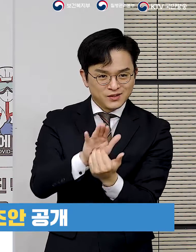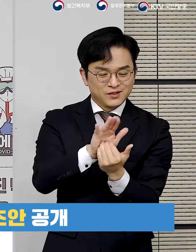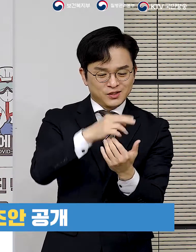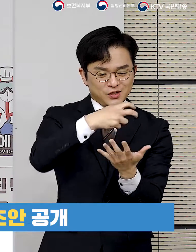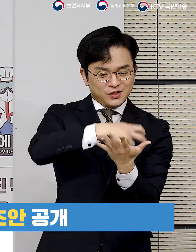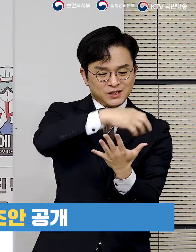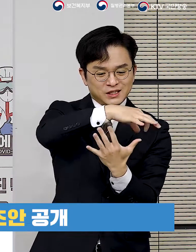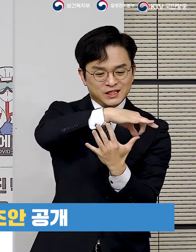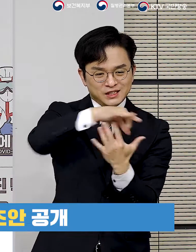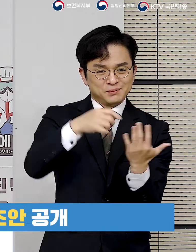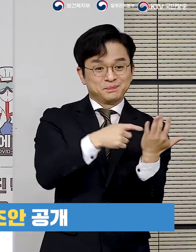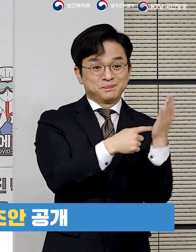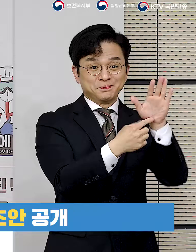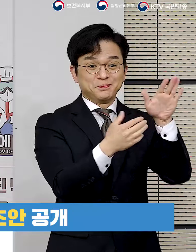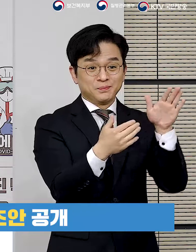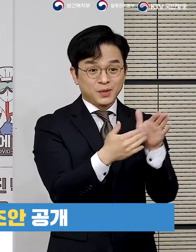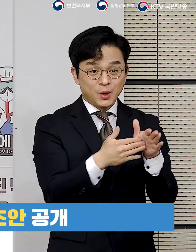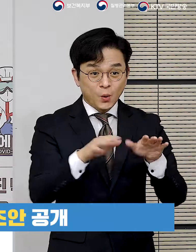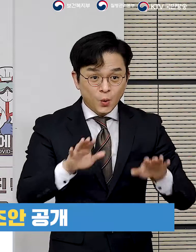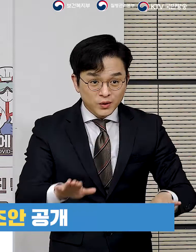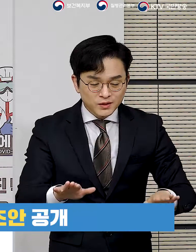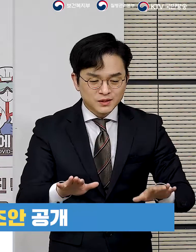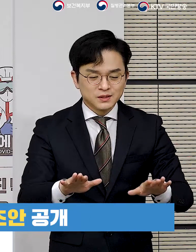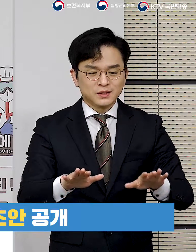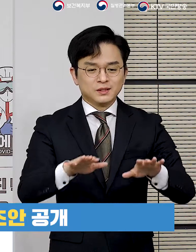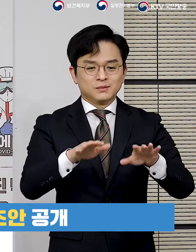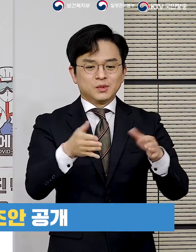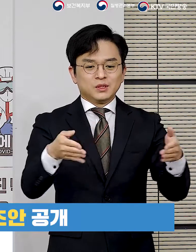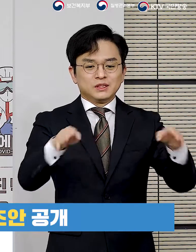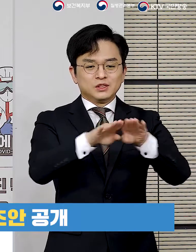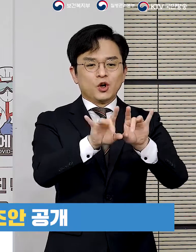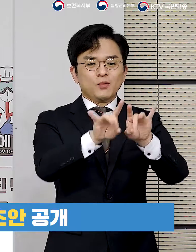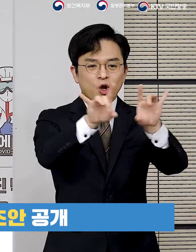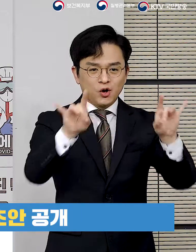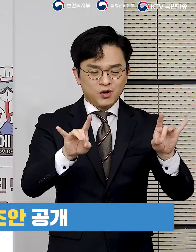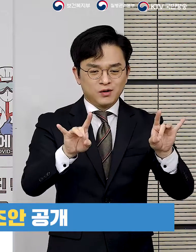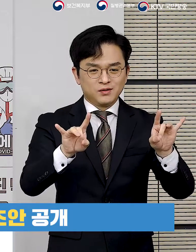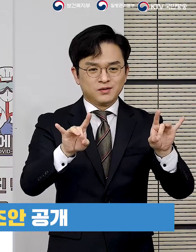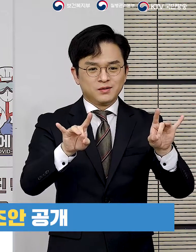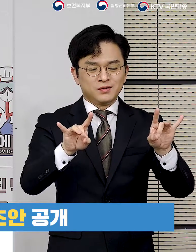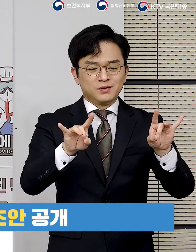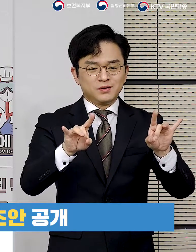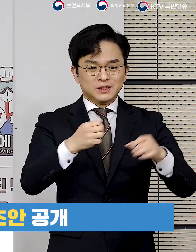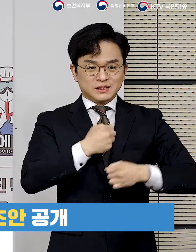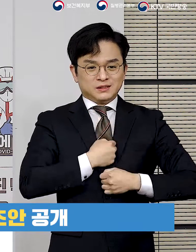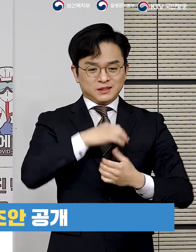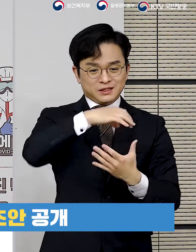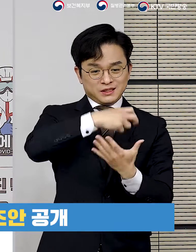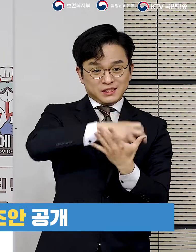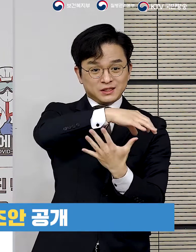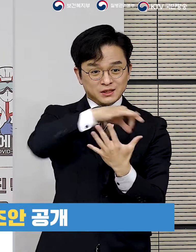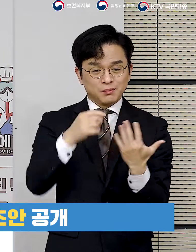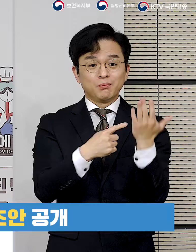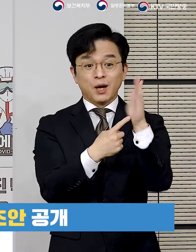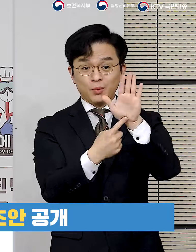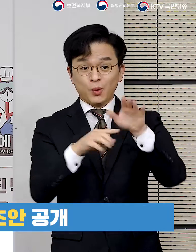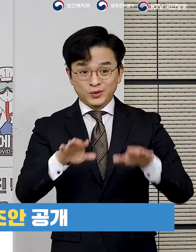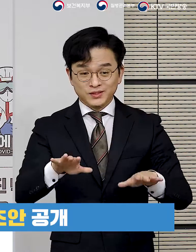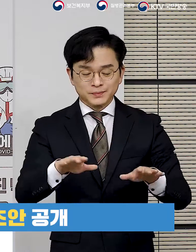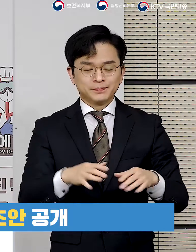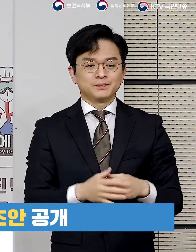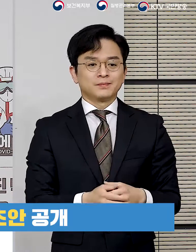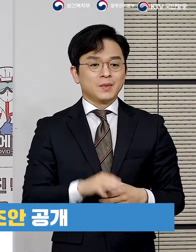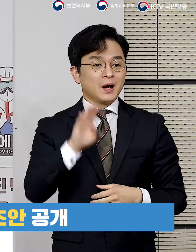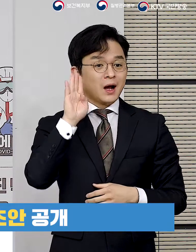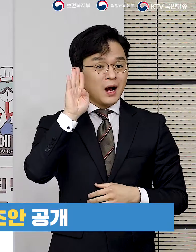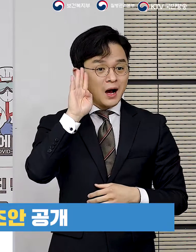방안 발표에 이어 시설별 세부 지침 초안을 공개하는 것입니다. 앞으로 이해관계자의